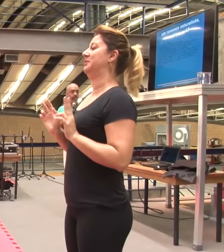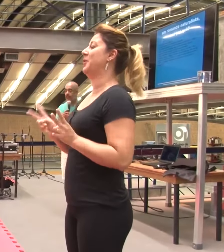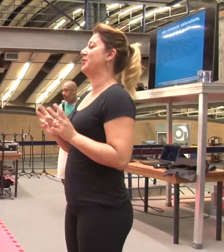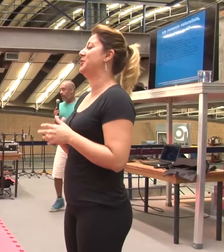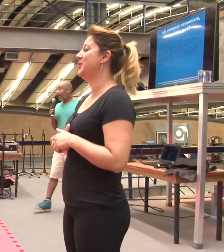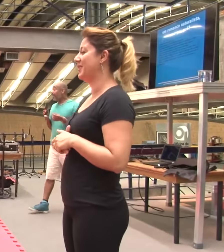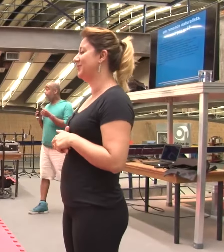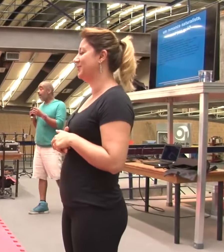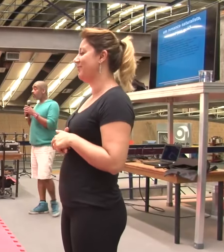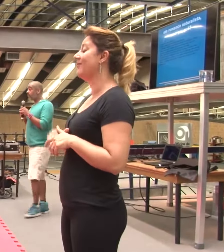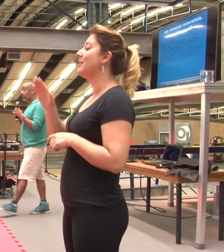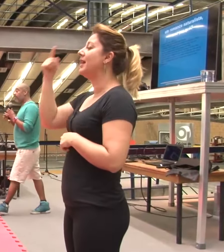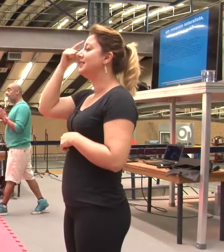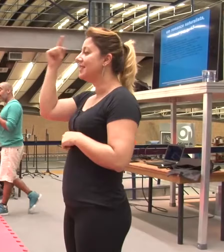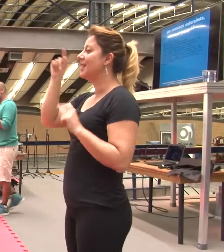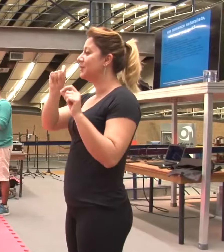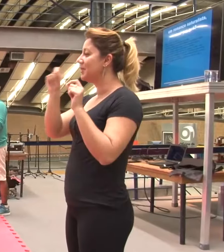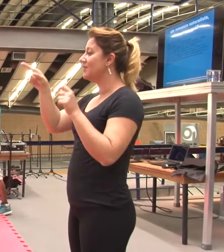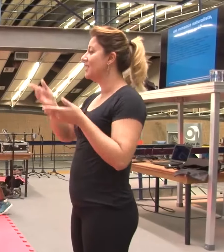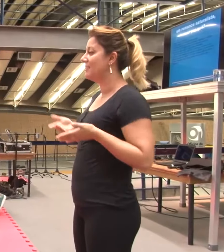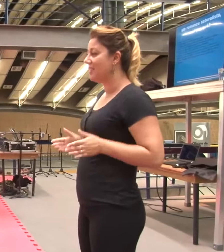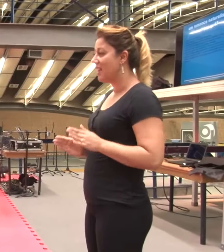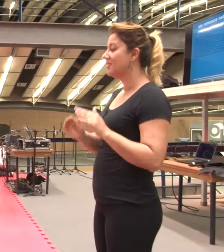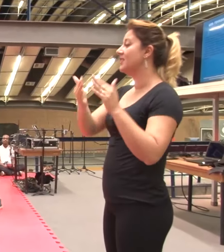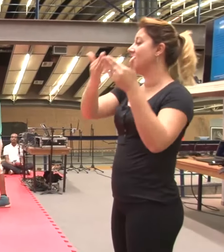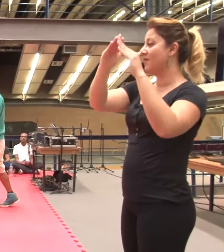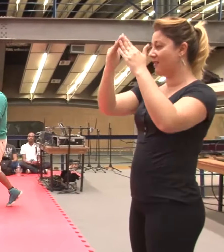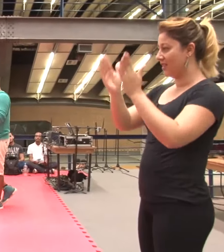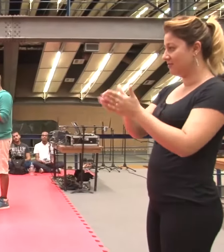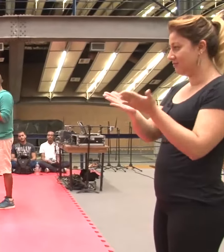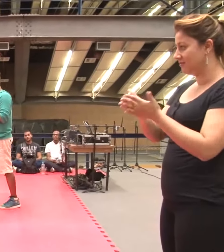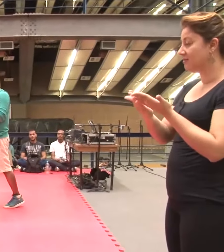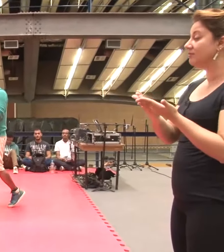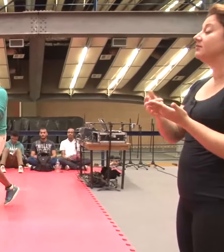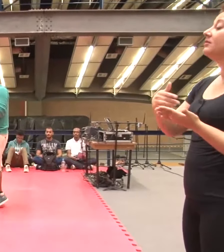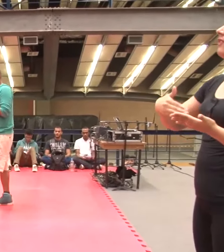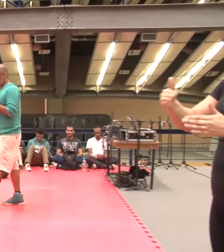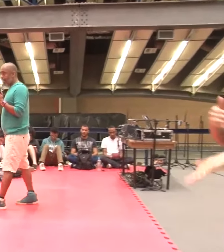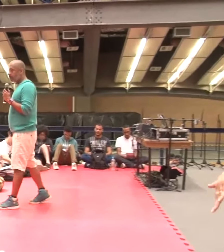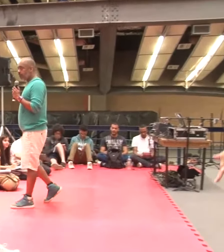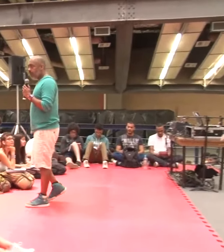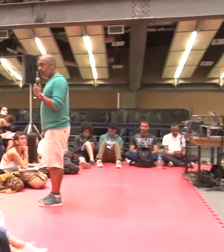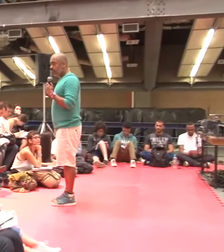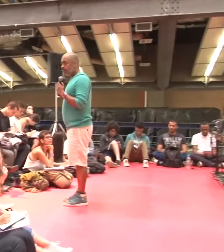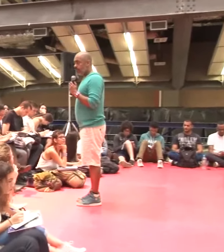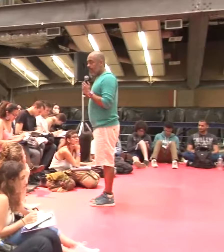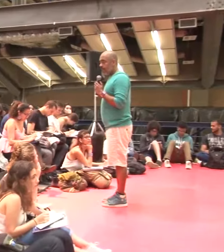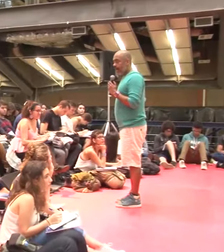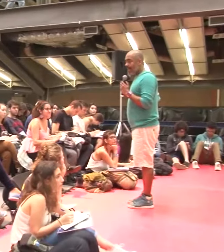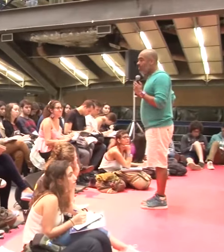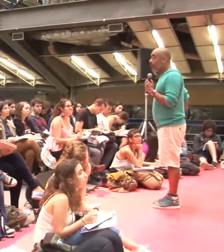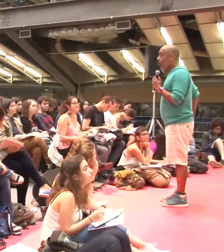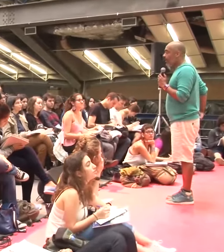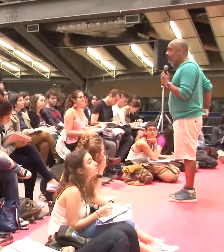Né? Mas a ideia é de que se você nasce na favela, você vai ser o quê a vida inteira? Favelado.